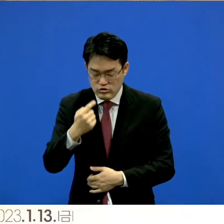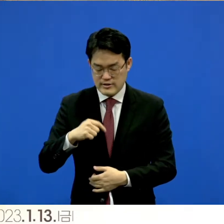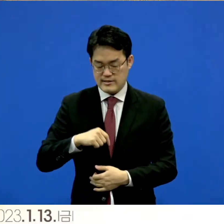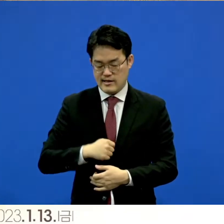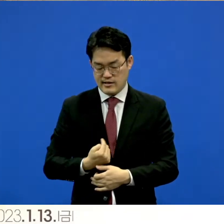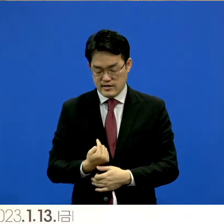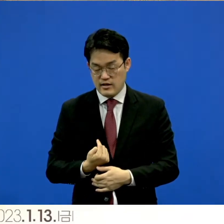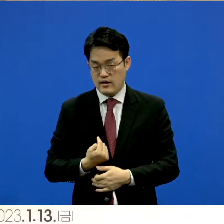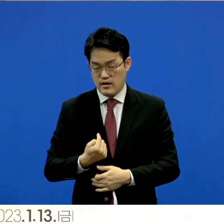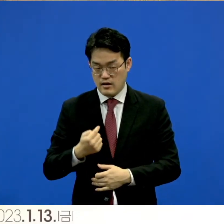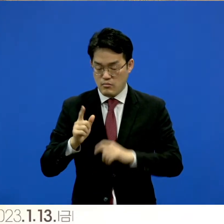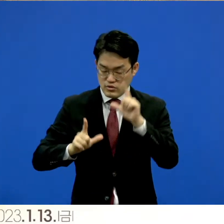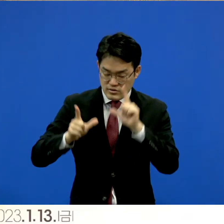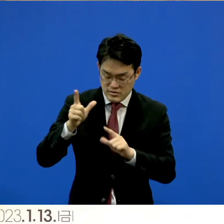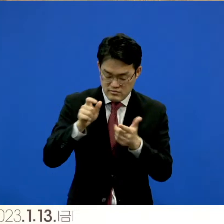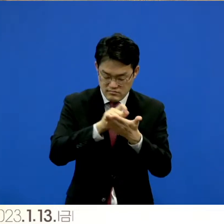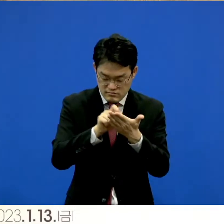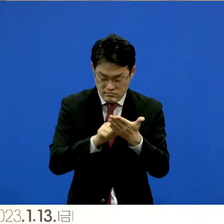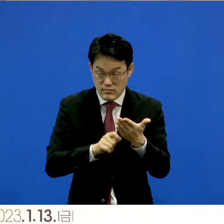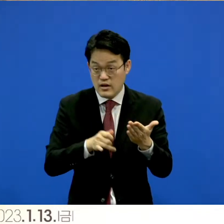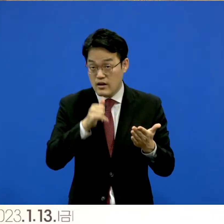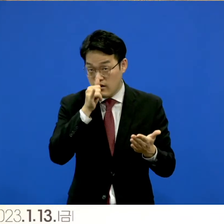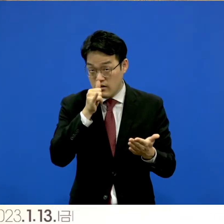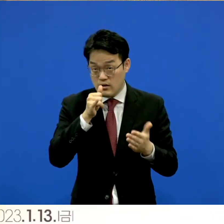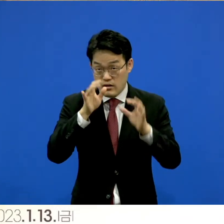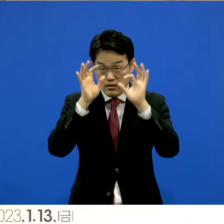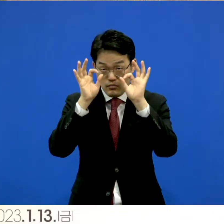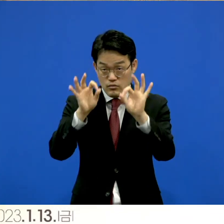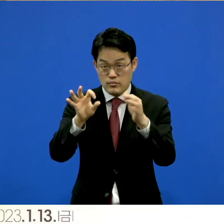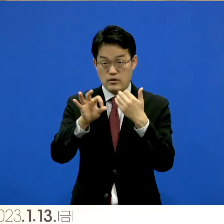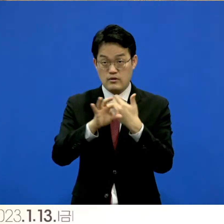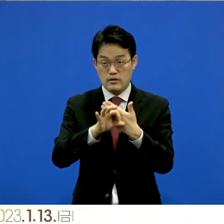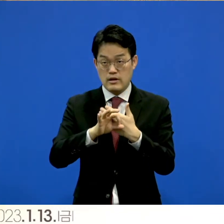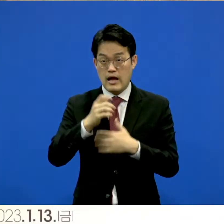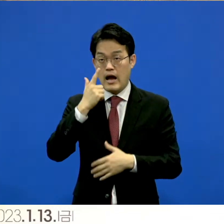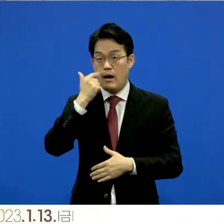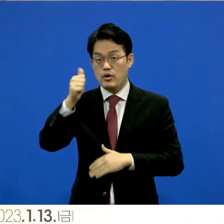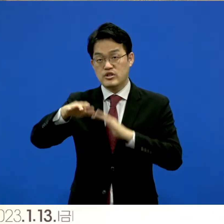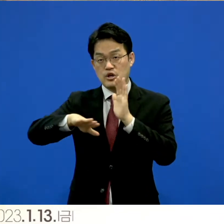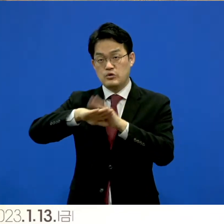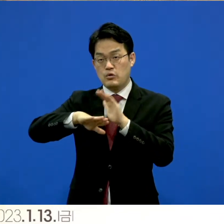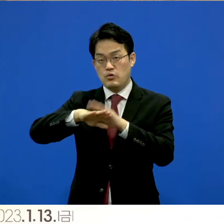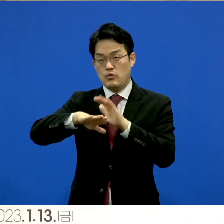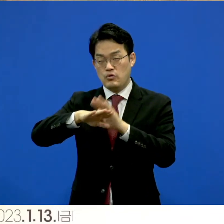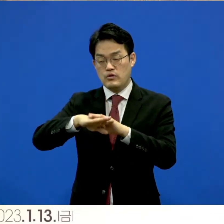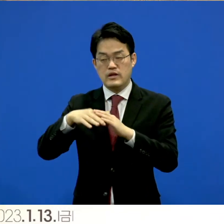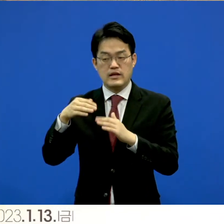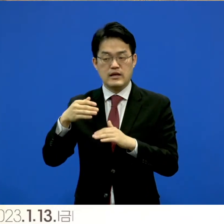그래서 그림을 자세히 보면 아버지의 손이 그 아들의 어깨 위에 놓여져 있어요.